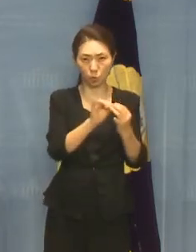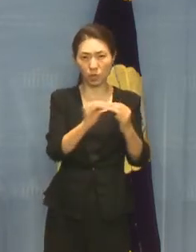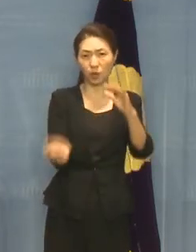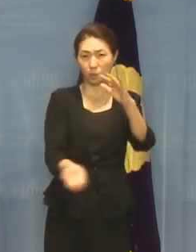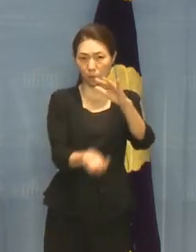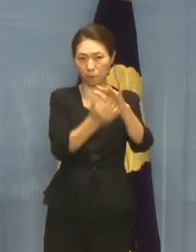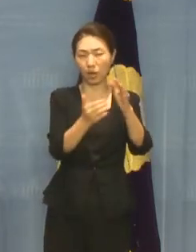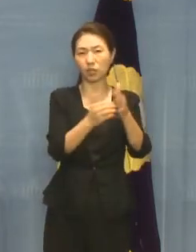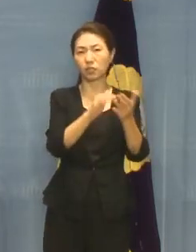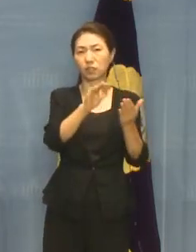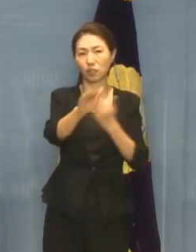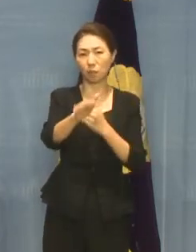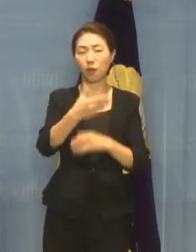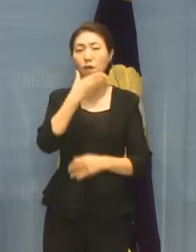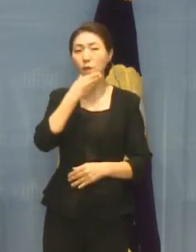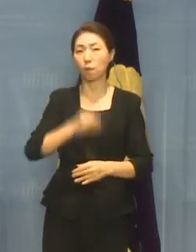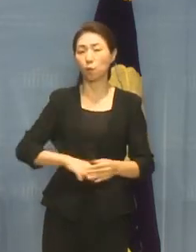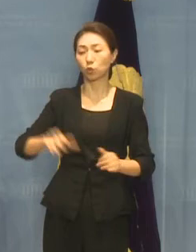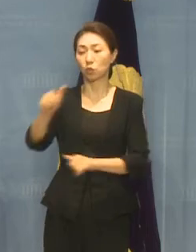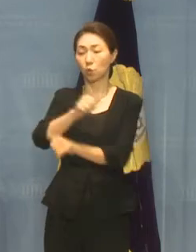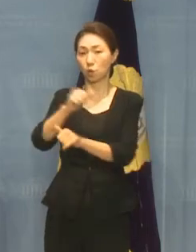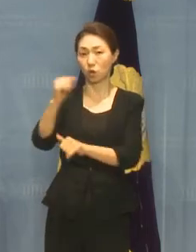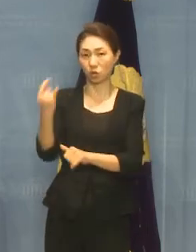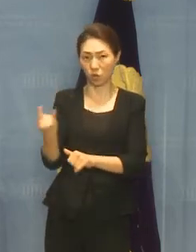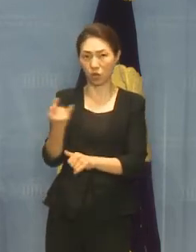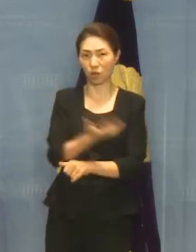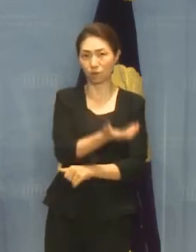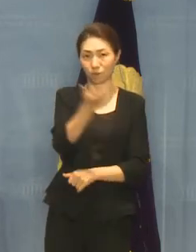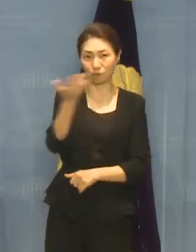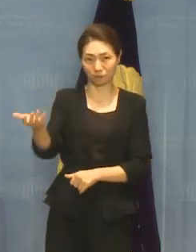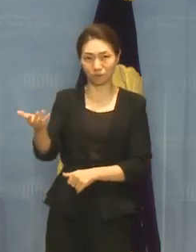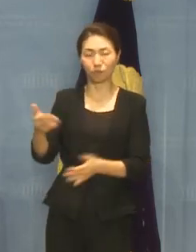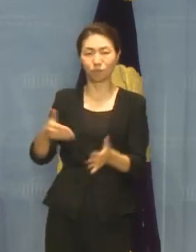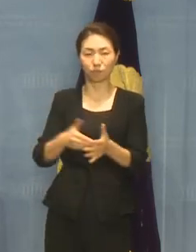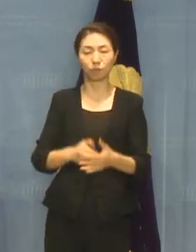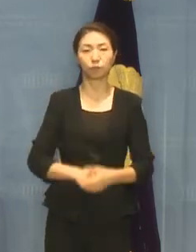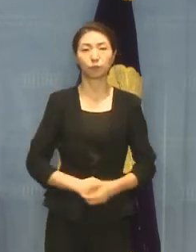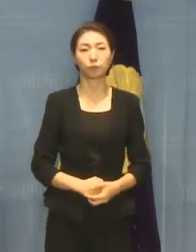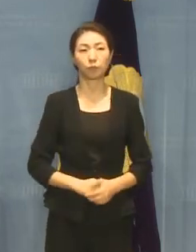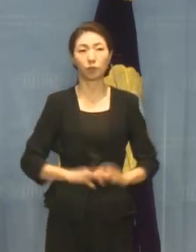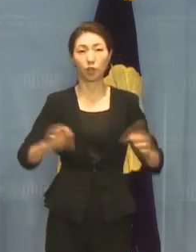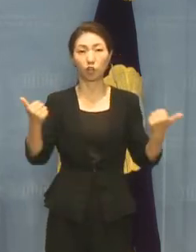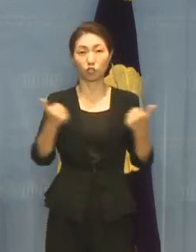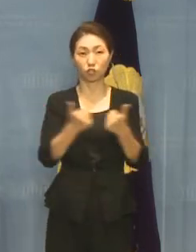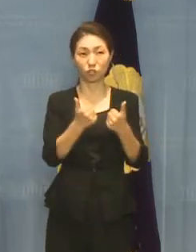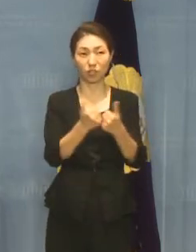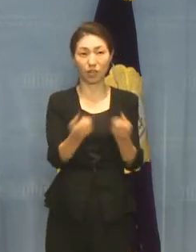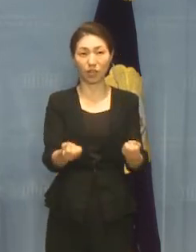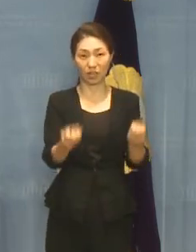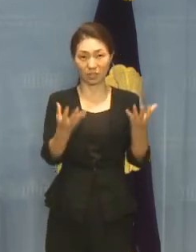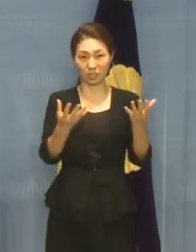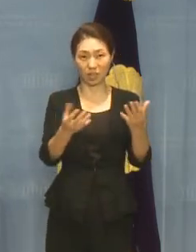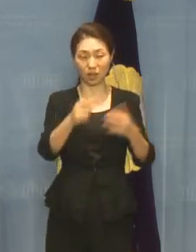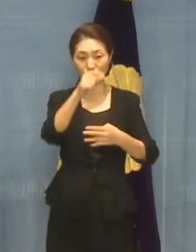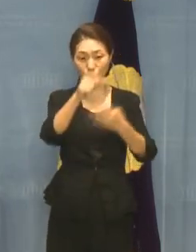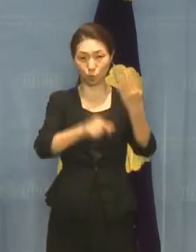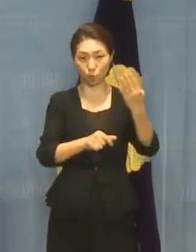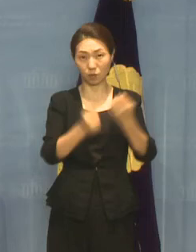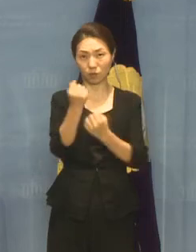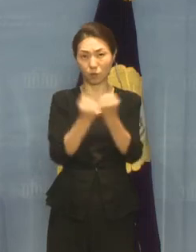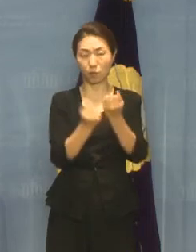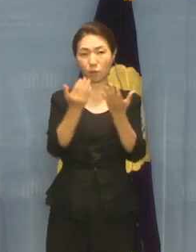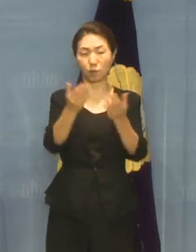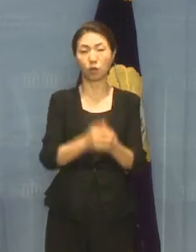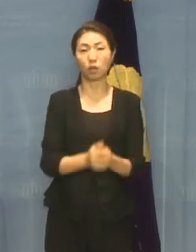2일 소관위원회인 보건복지위로 역시 회부되었습니다. 다음은 국회 주요 행사 일정입니다.